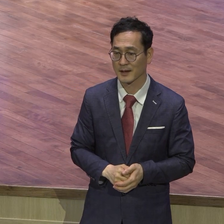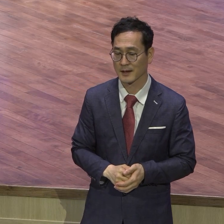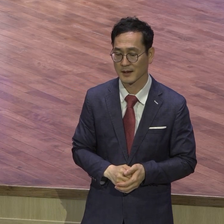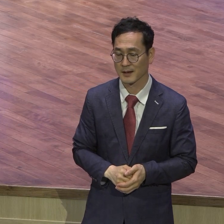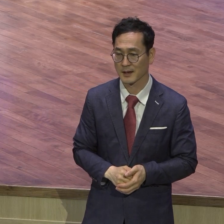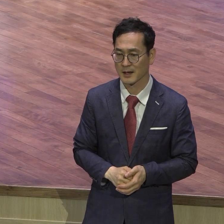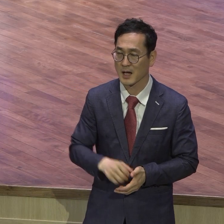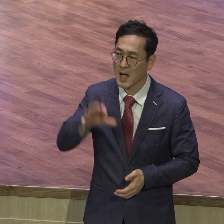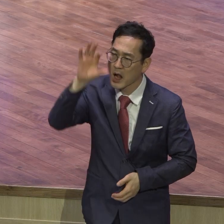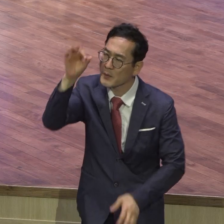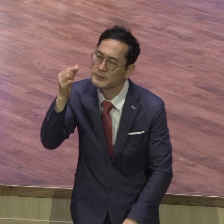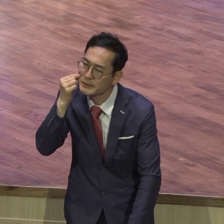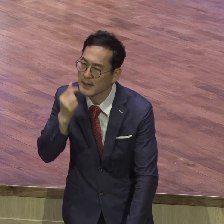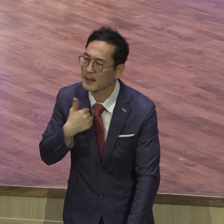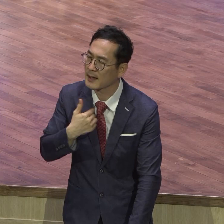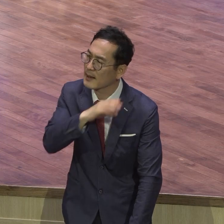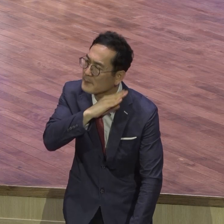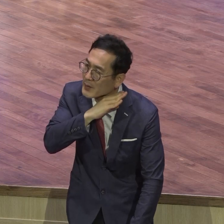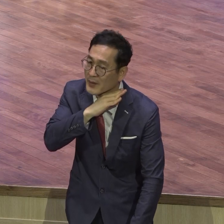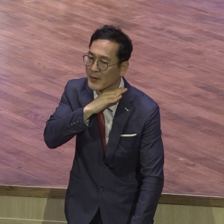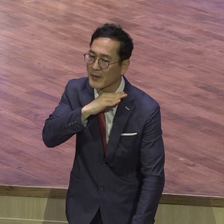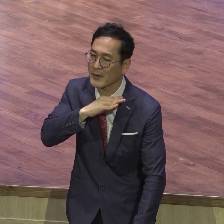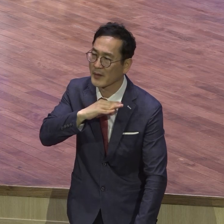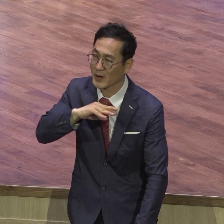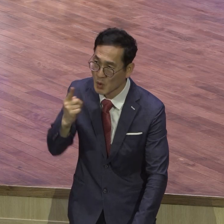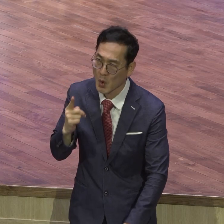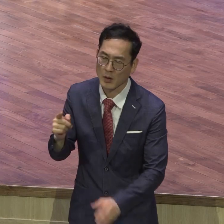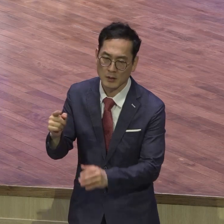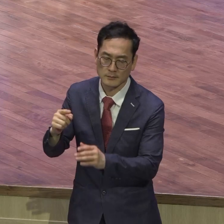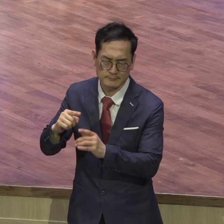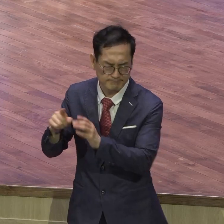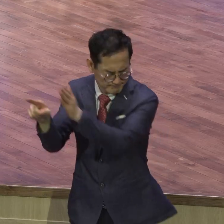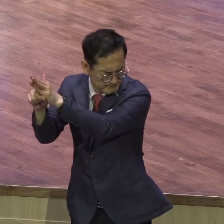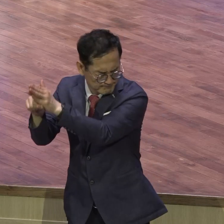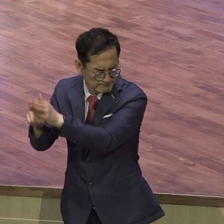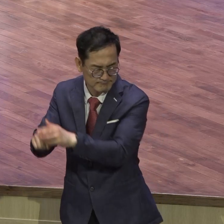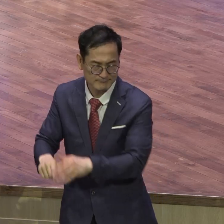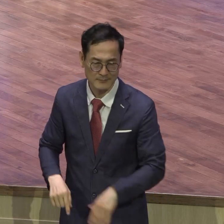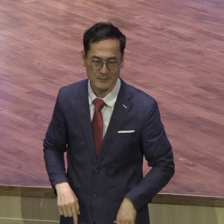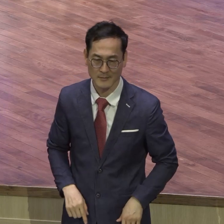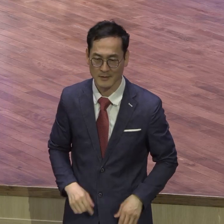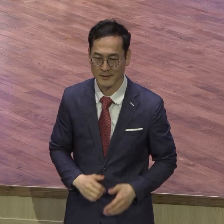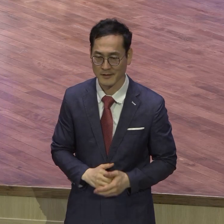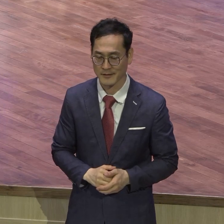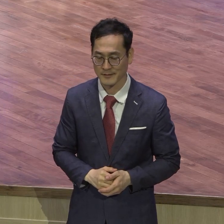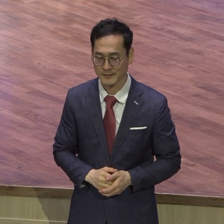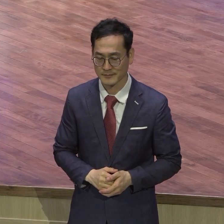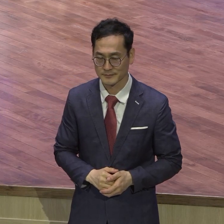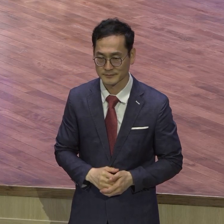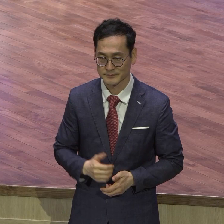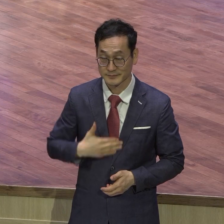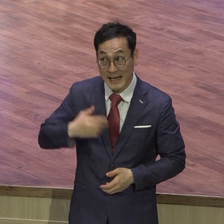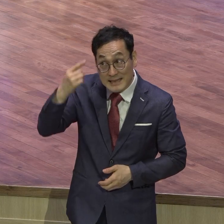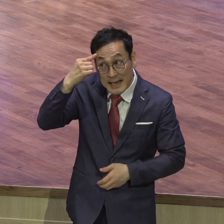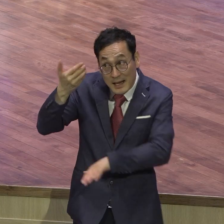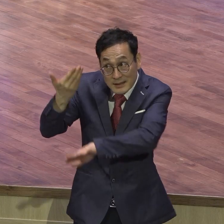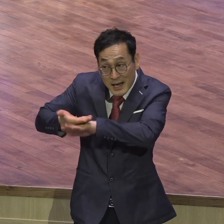보지 못하기 때문에 믿는 겁니다 그런데 놀라운 것은요 내 생각과 다르지만